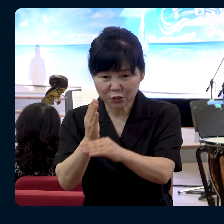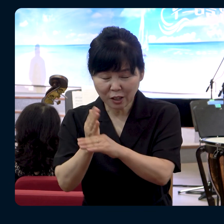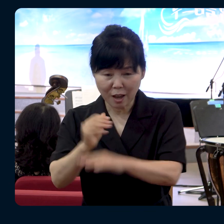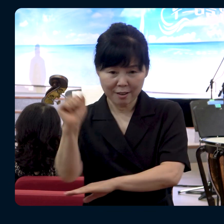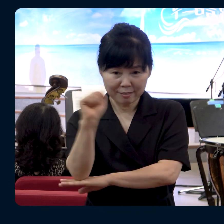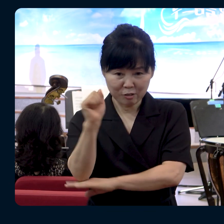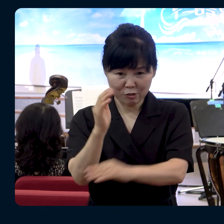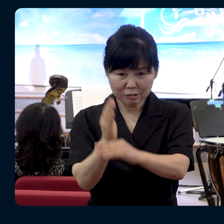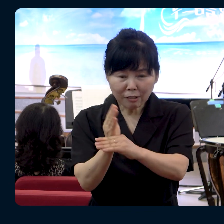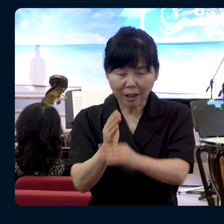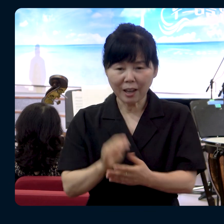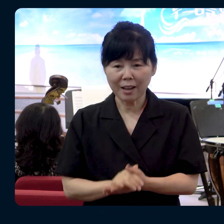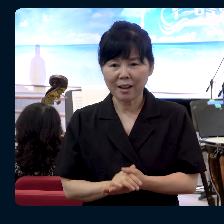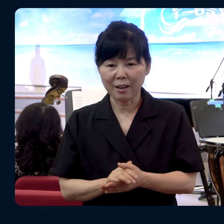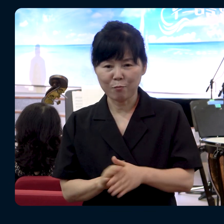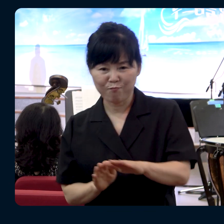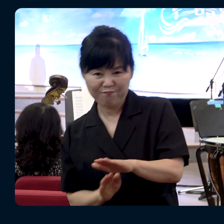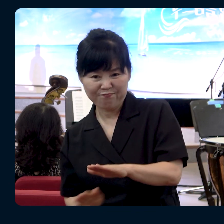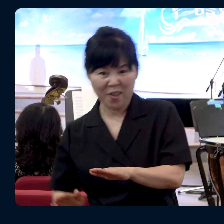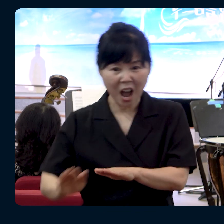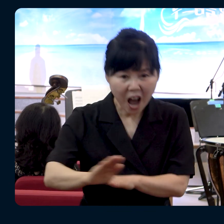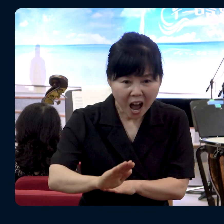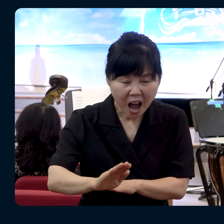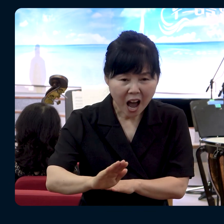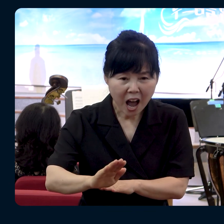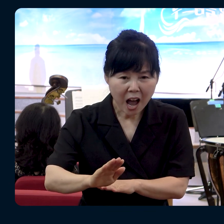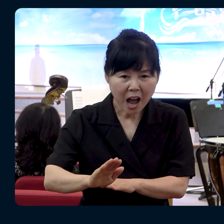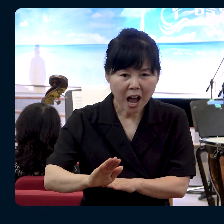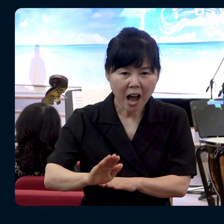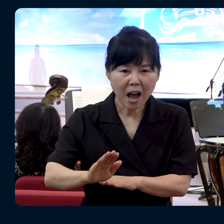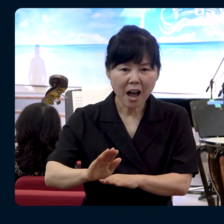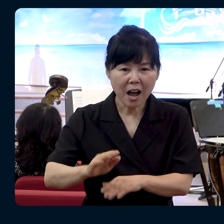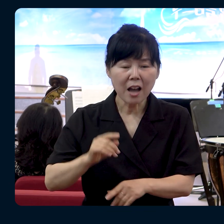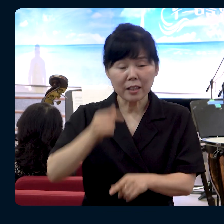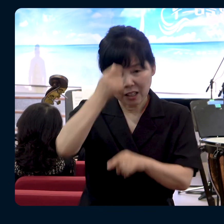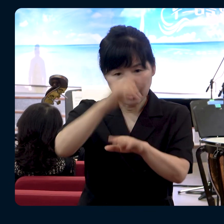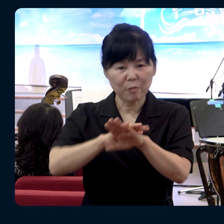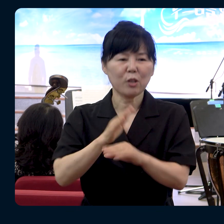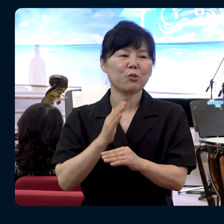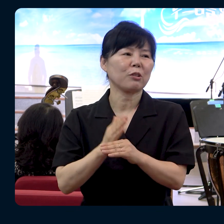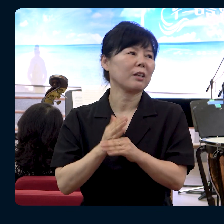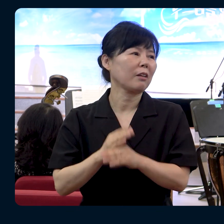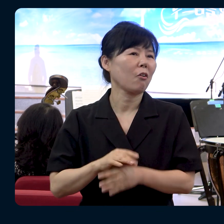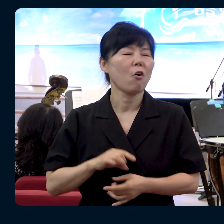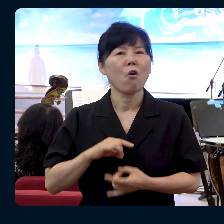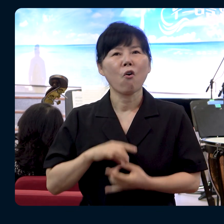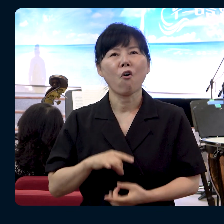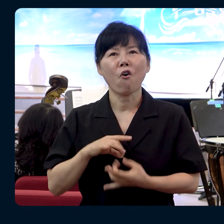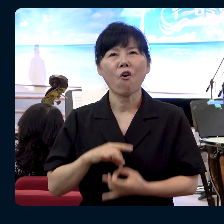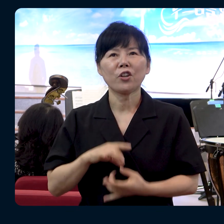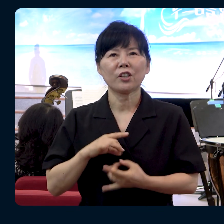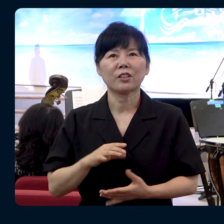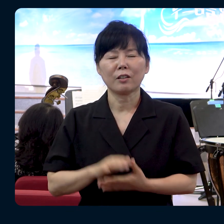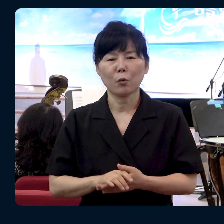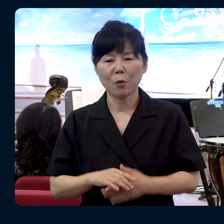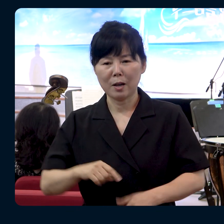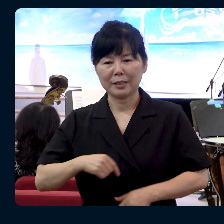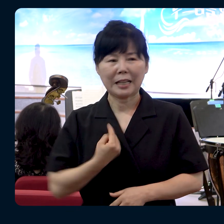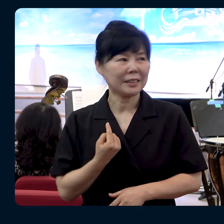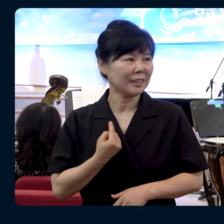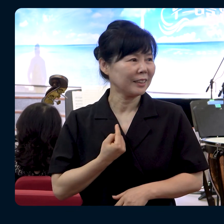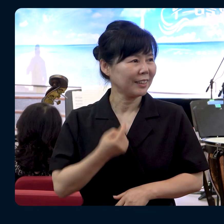그러면 차 안에서 우리는 혼자서 분노를 발합니다. 어떤 방식으로든 욕을 하든 혼잣말을